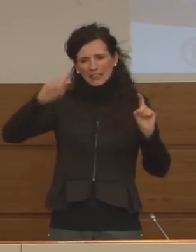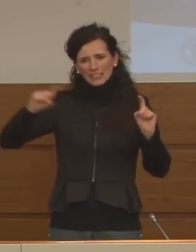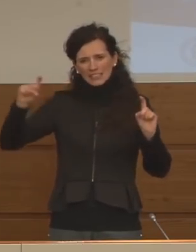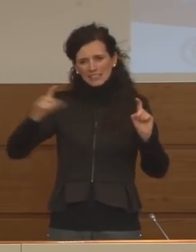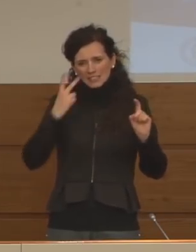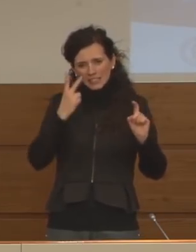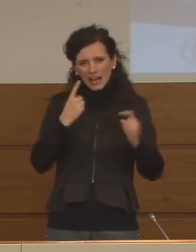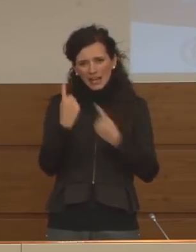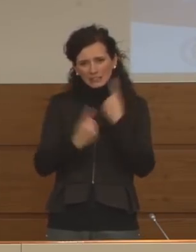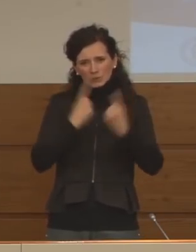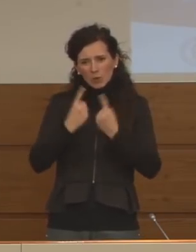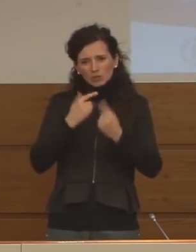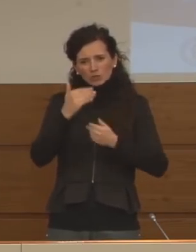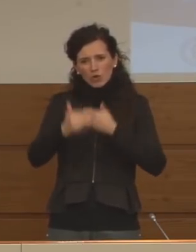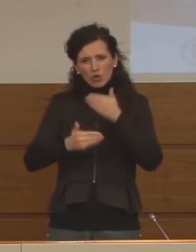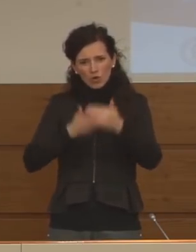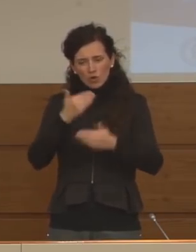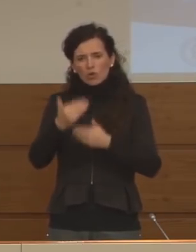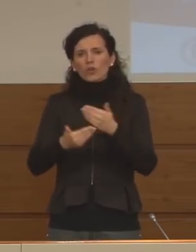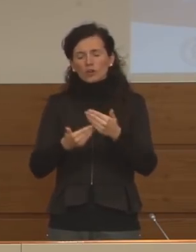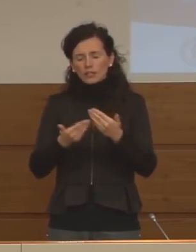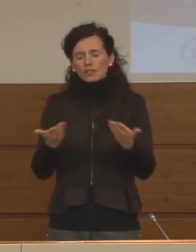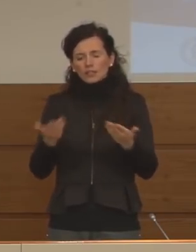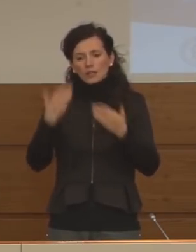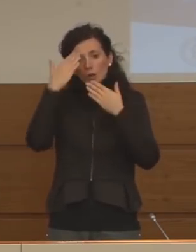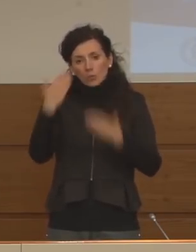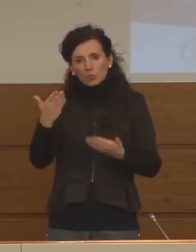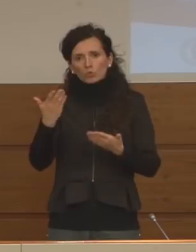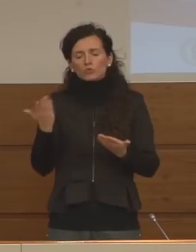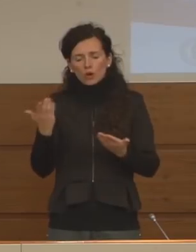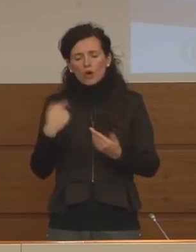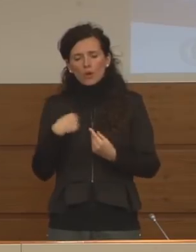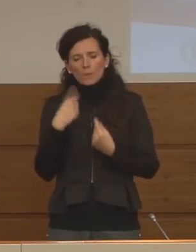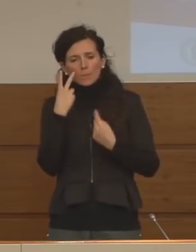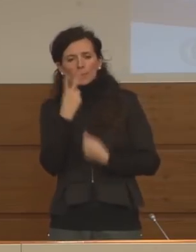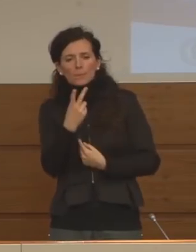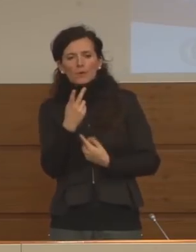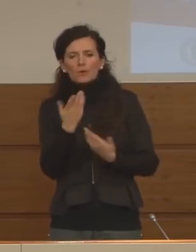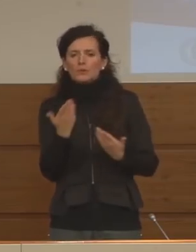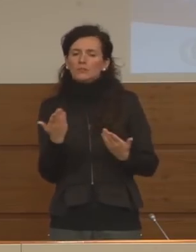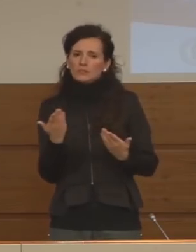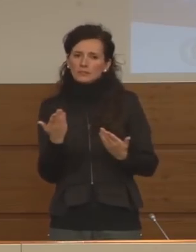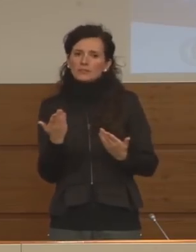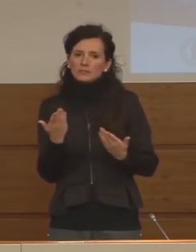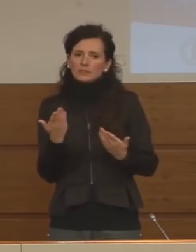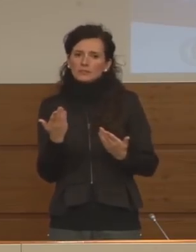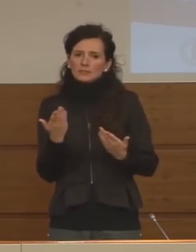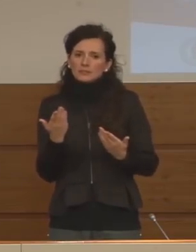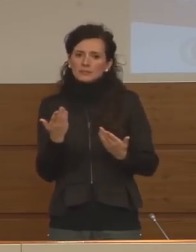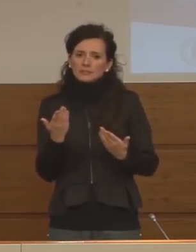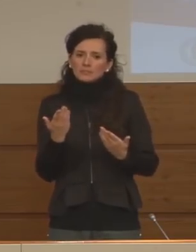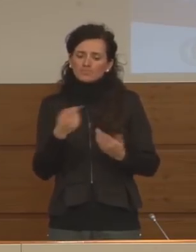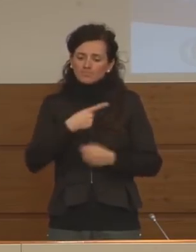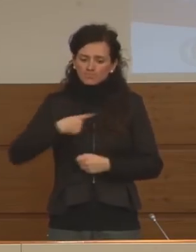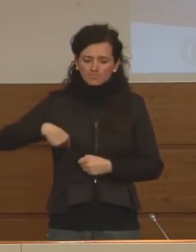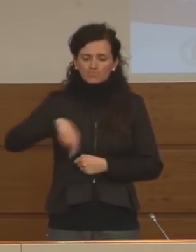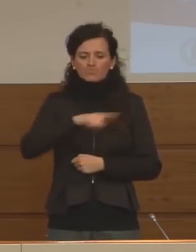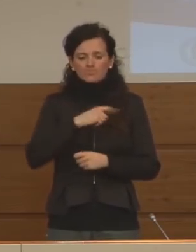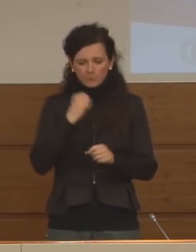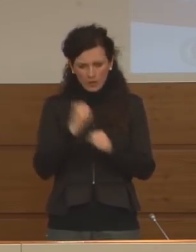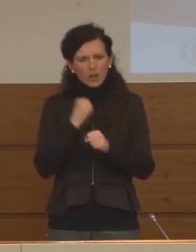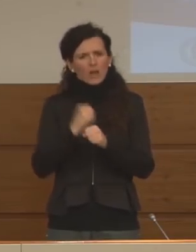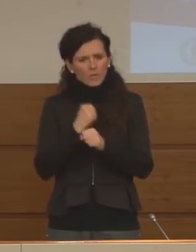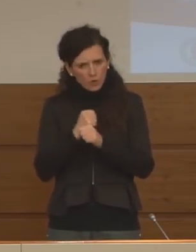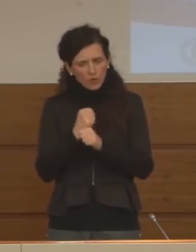sono il risultato di un lavoro puntuale che parte dai territori